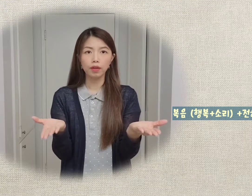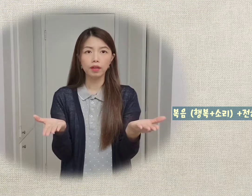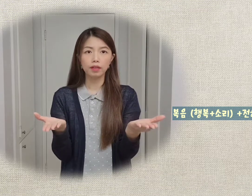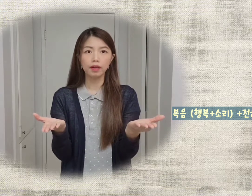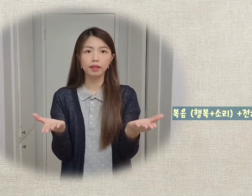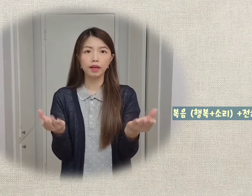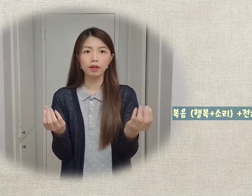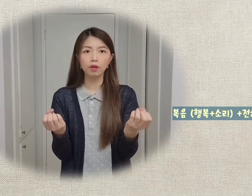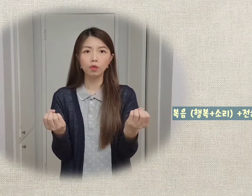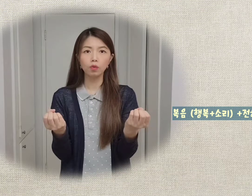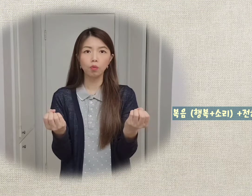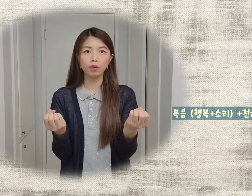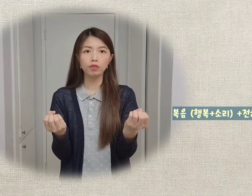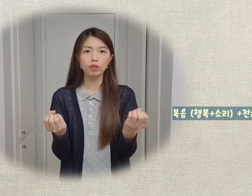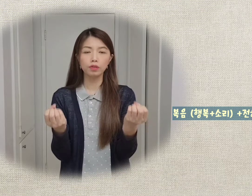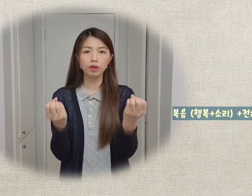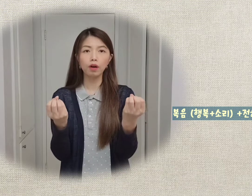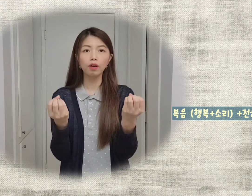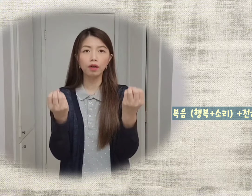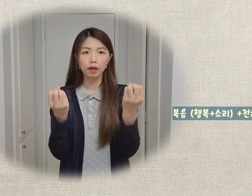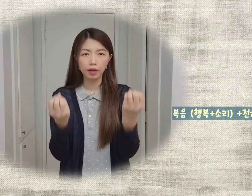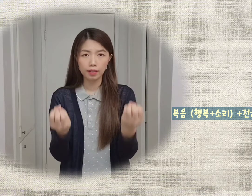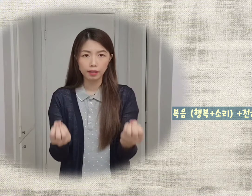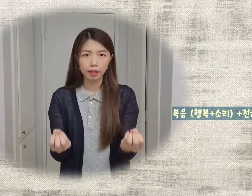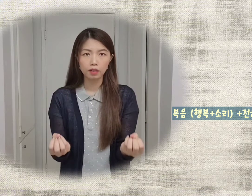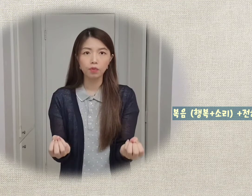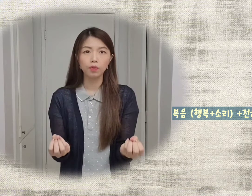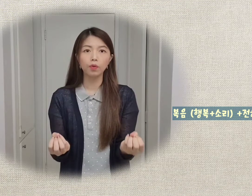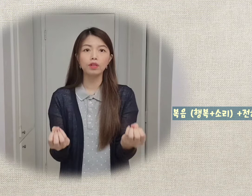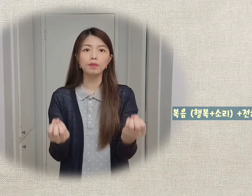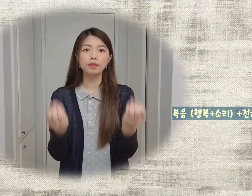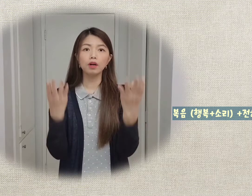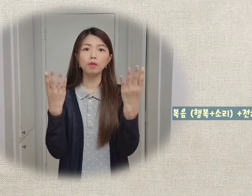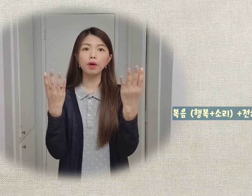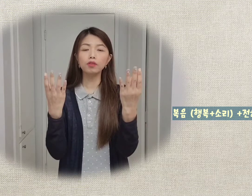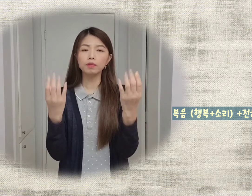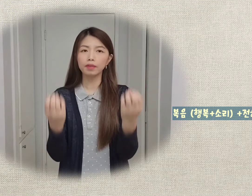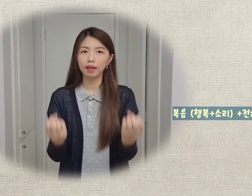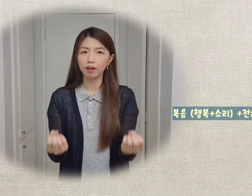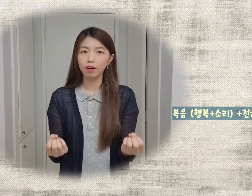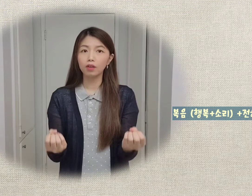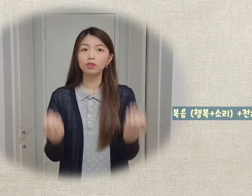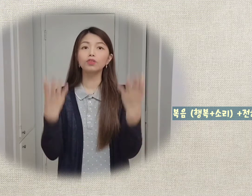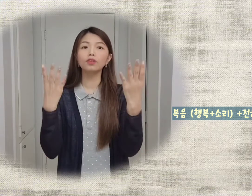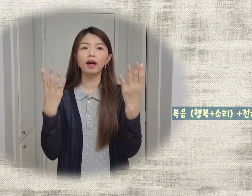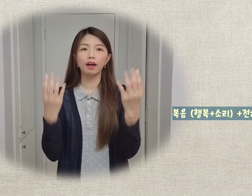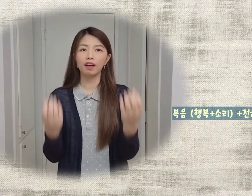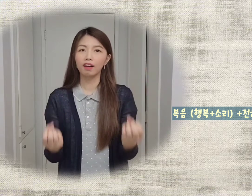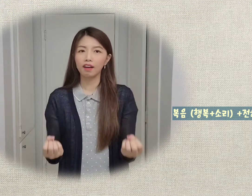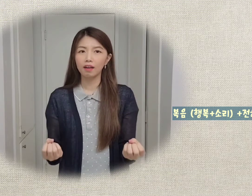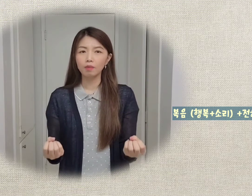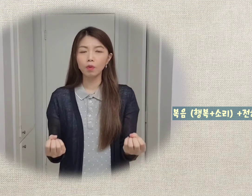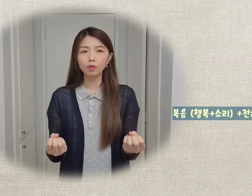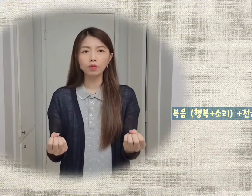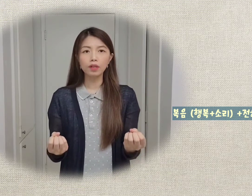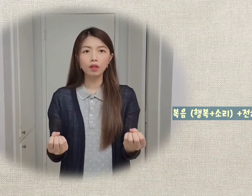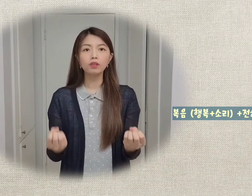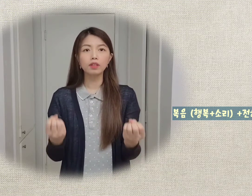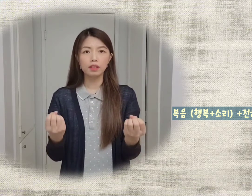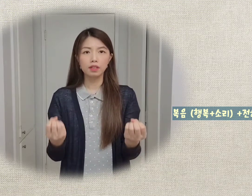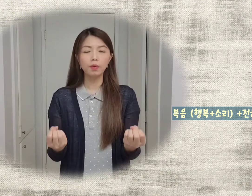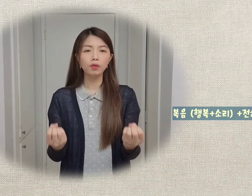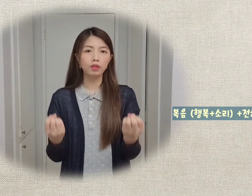위로 보이게 이 상태에서 손을 오므려 주시고요. 이 상태에서 위로 올리시면서 펴주시면 돼요. 축하.